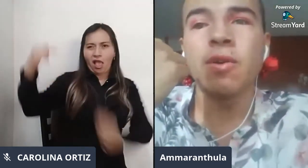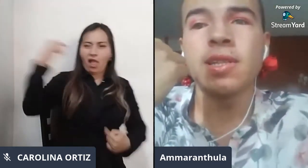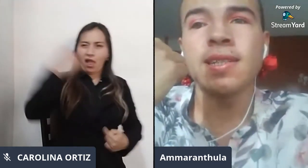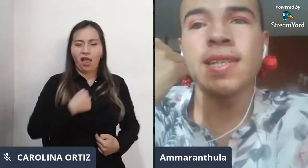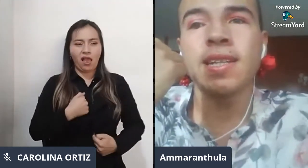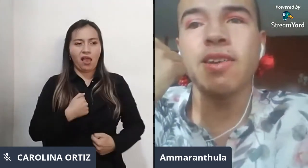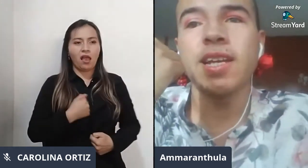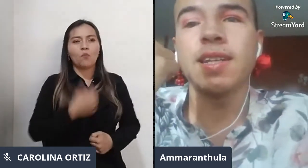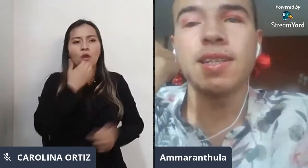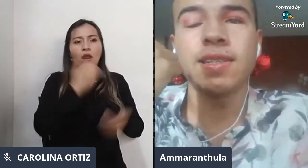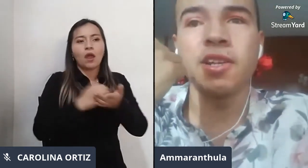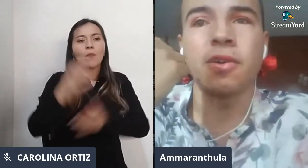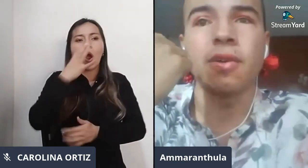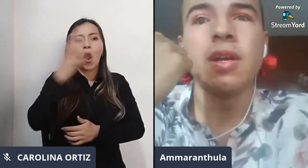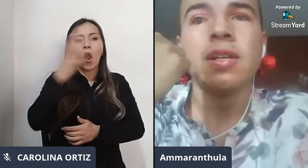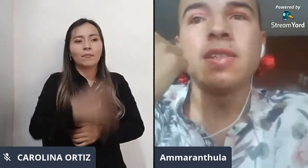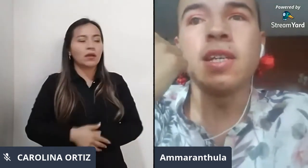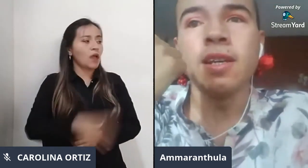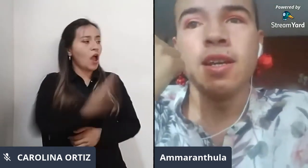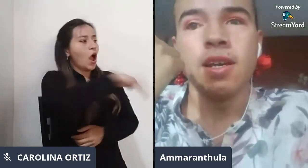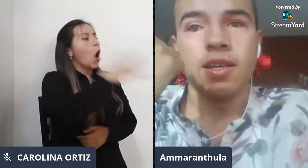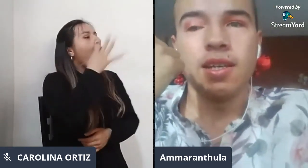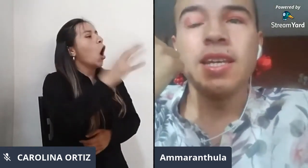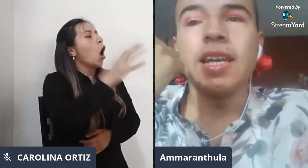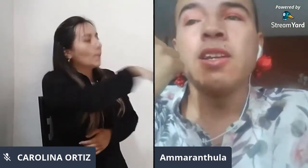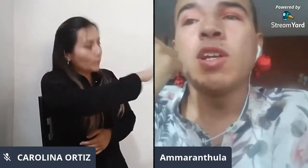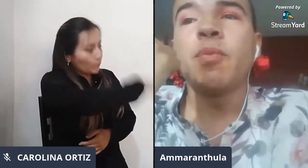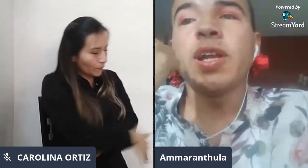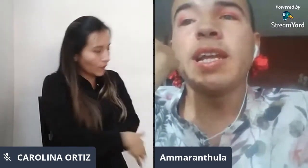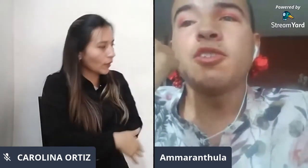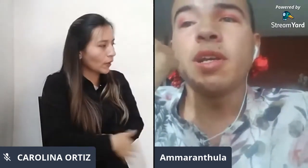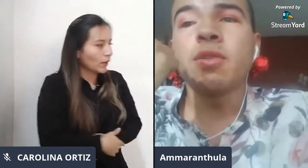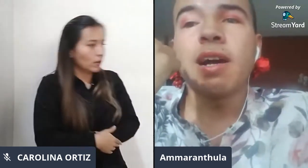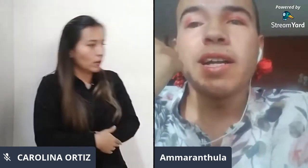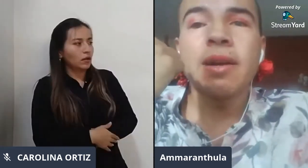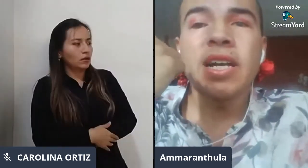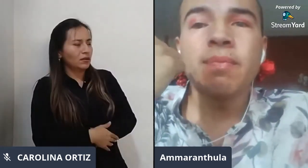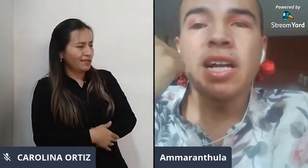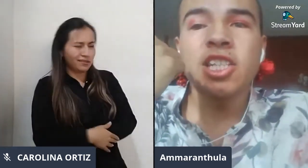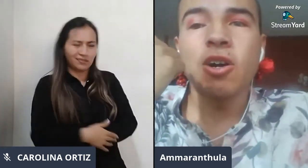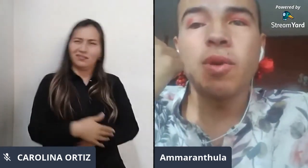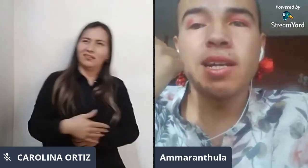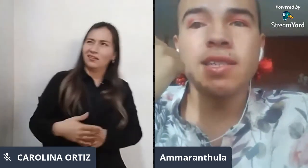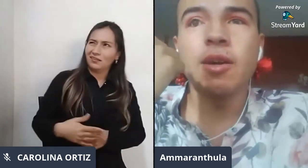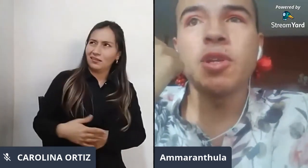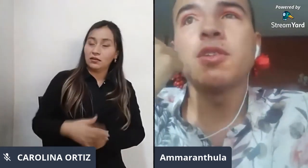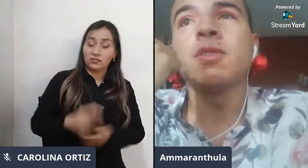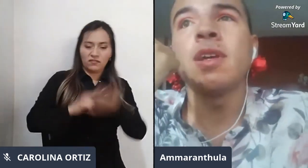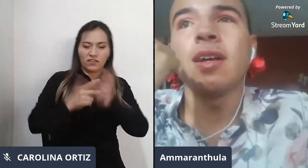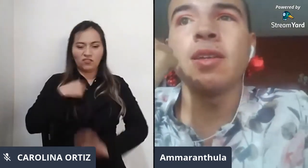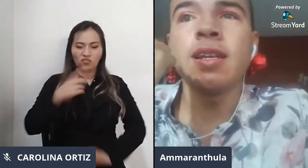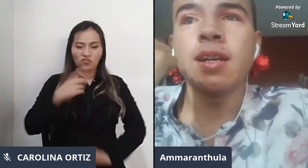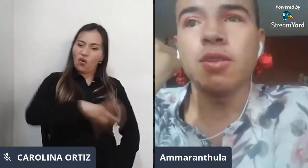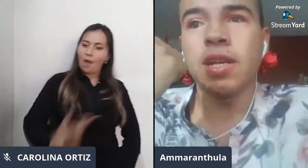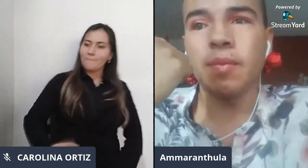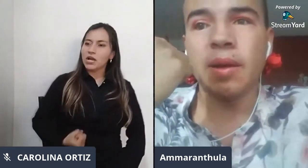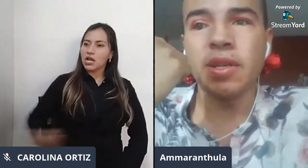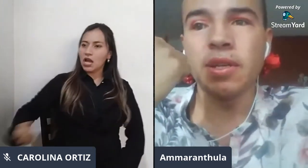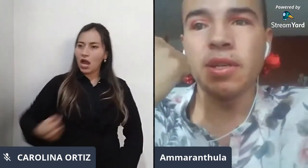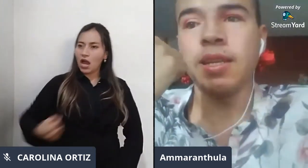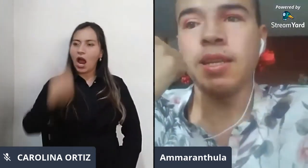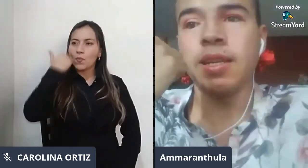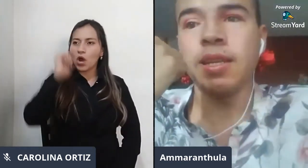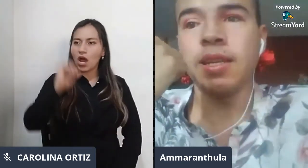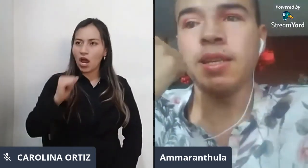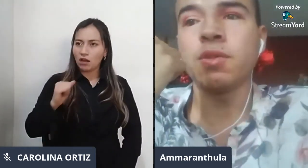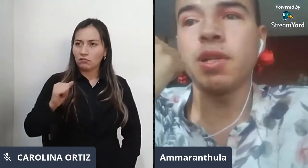cualquier huevón se atreve a decirte señor, ¿sí? Y no es por el hecho de que una vaya más macha o vaya vestida, porque yo soy una nena, o sea, a mí